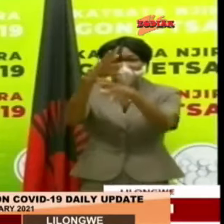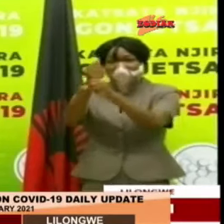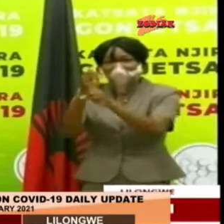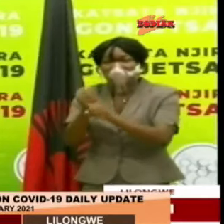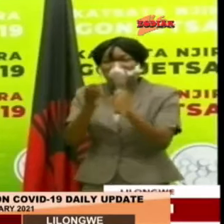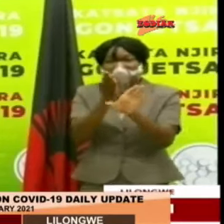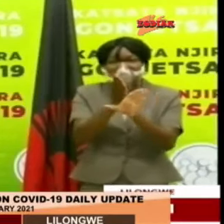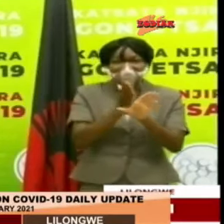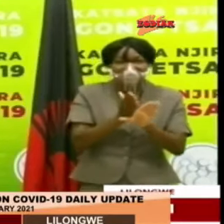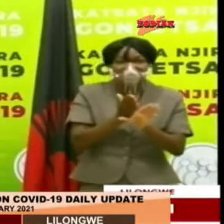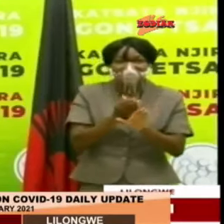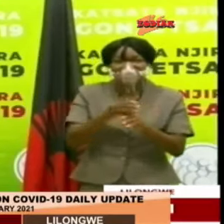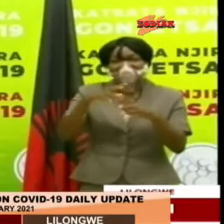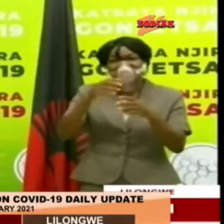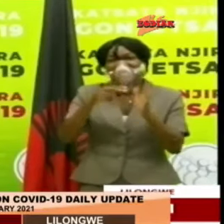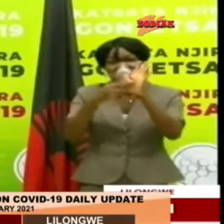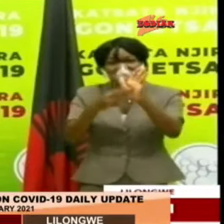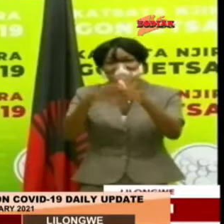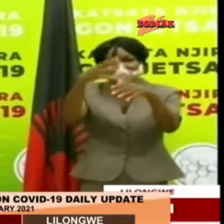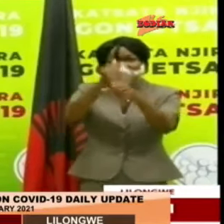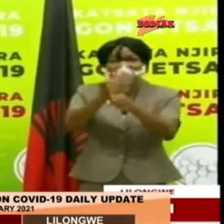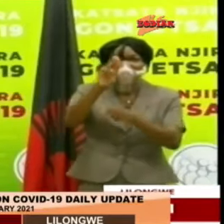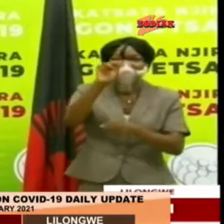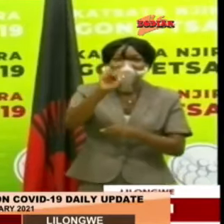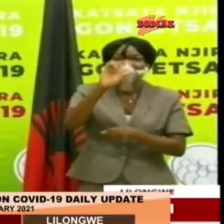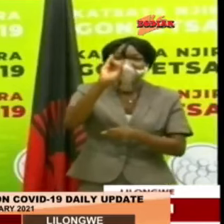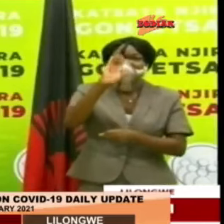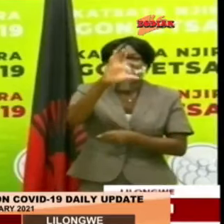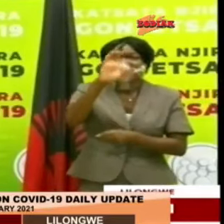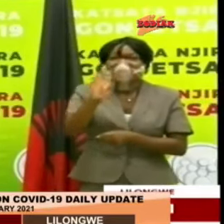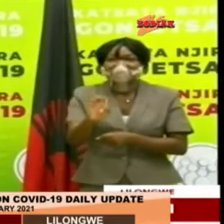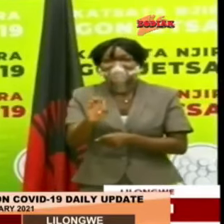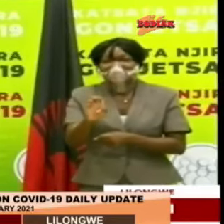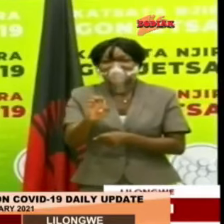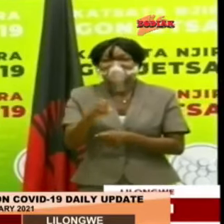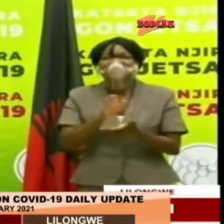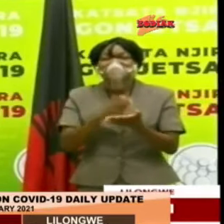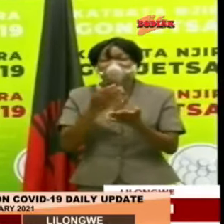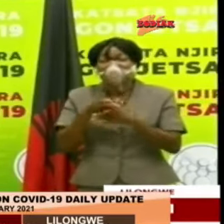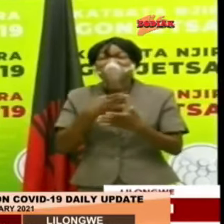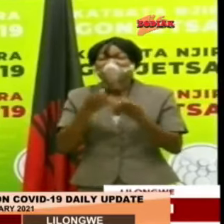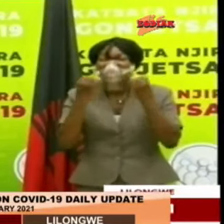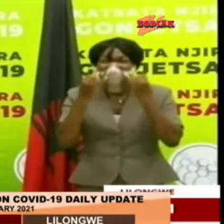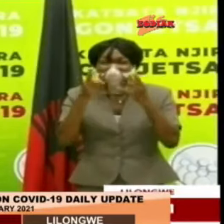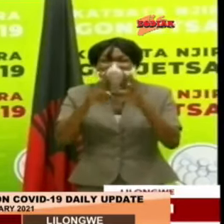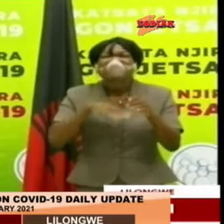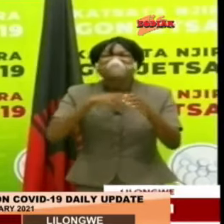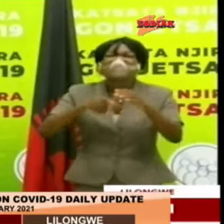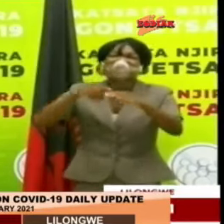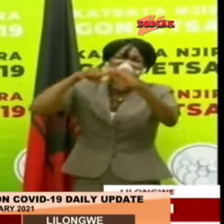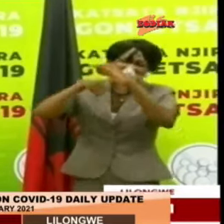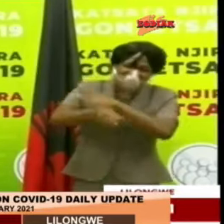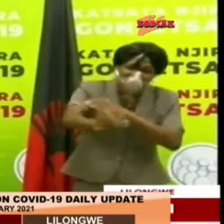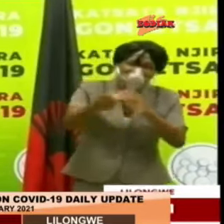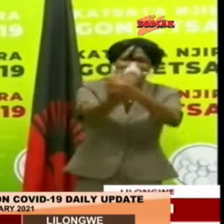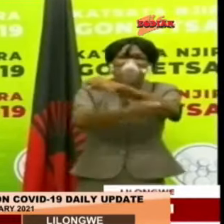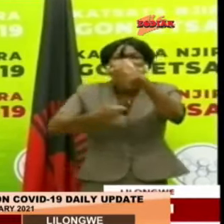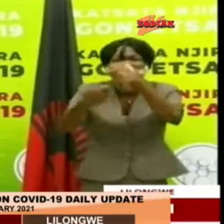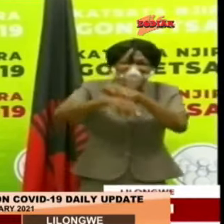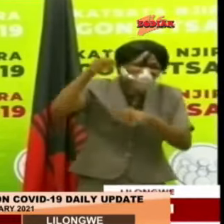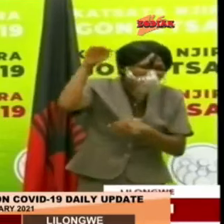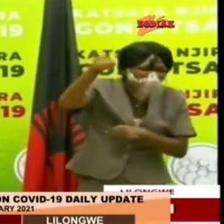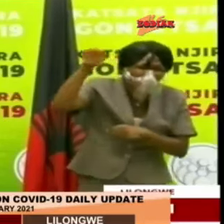mwina janaisi oti tithandizane chifukwa tikufuna kuti uthenga umenewu ufike pakana kumudzi komwe kuti nawonso anthu